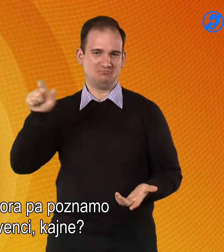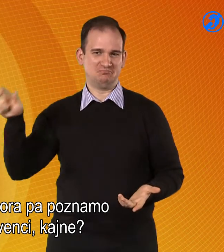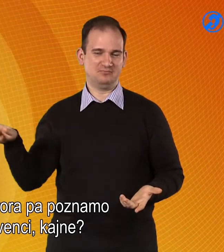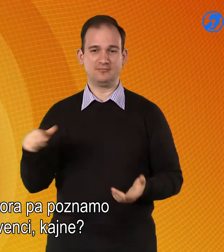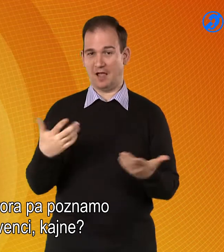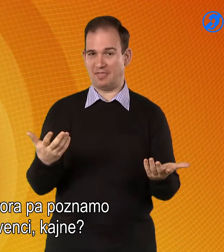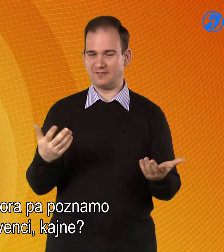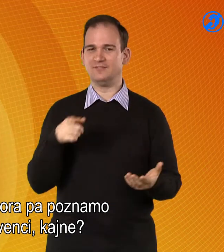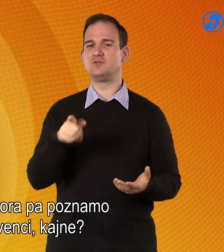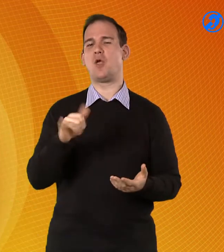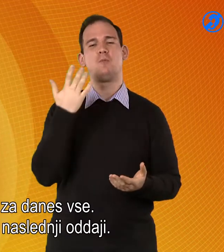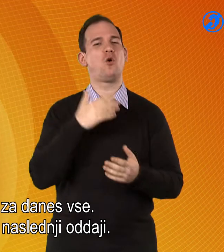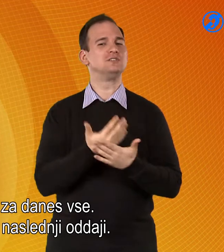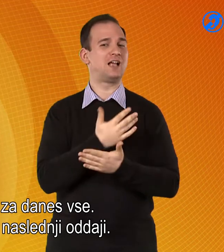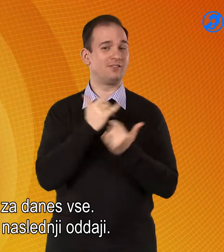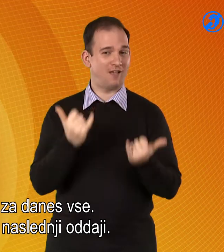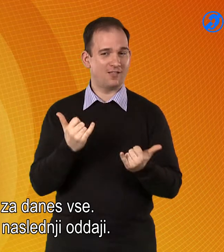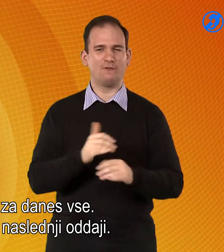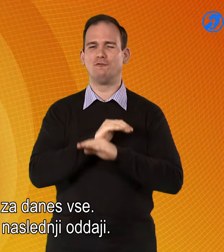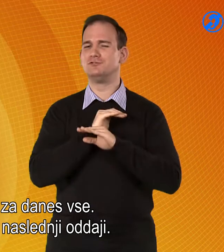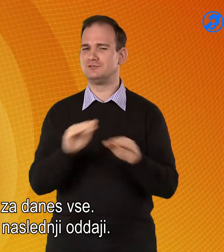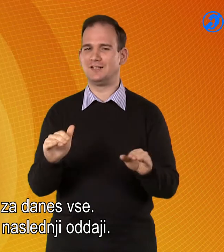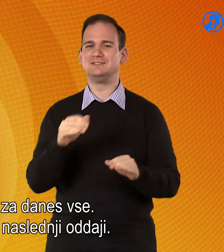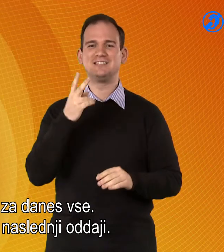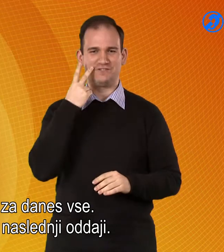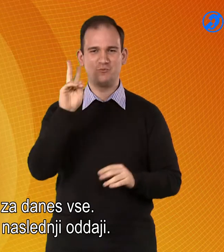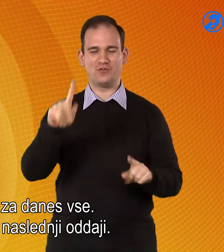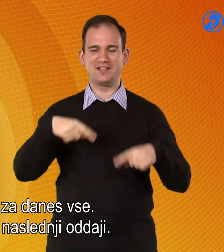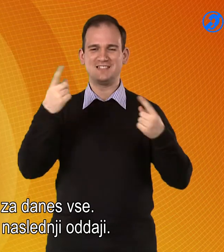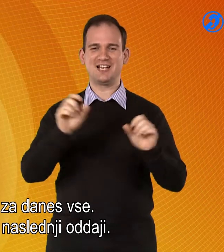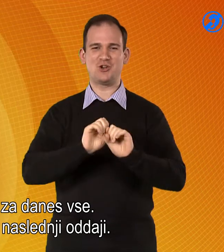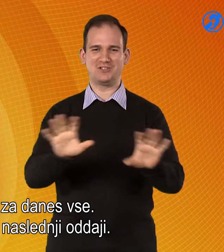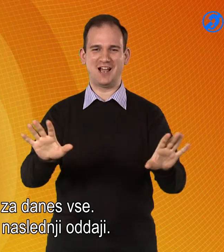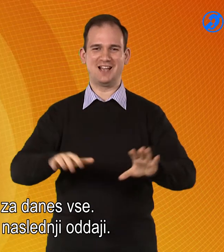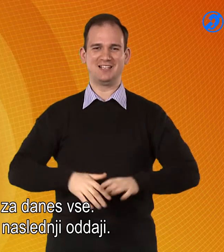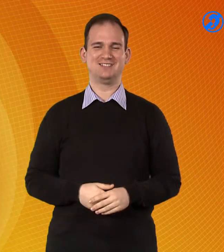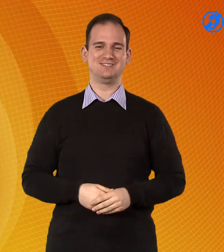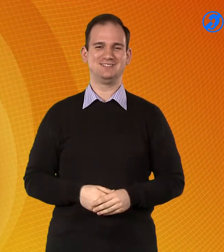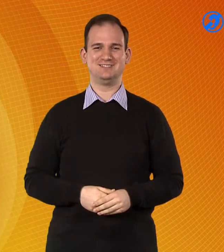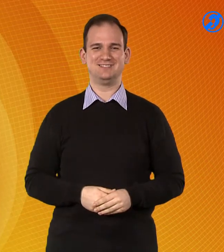kajne? To je bilo za danes vse. Se vidimo v naslednji oddaji.